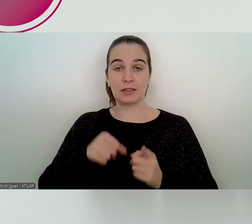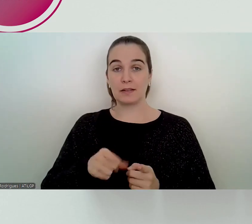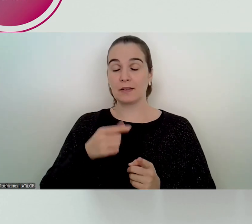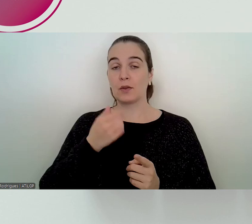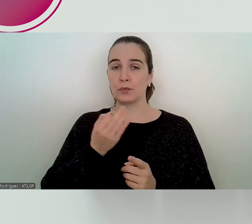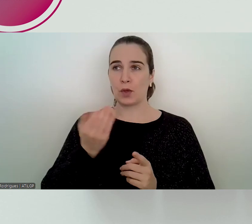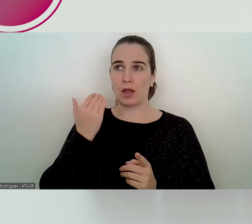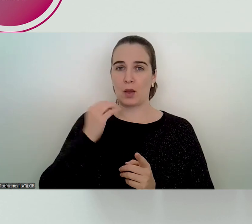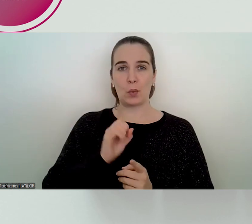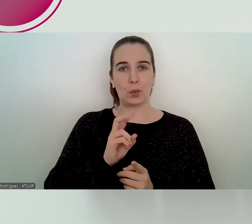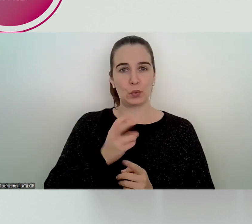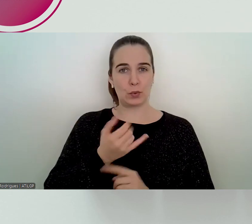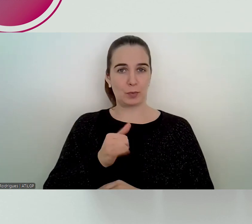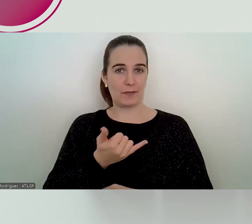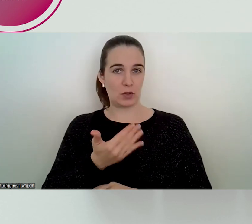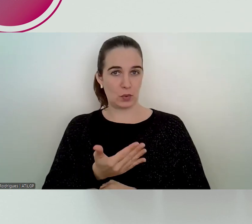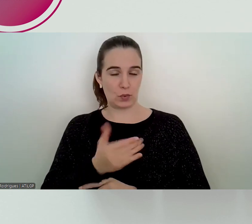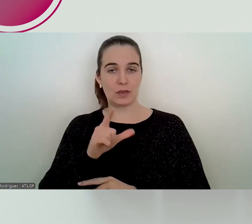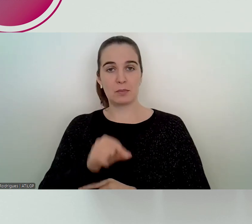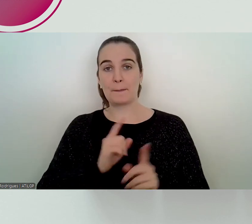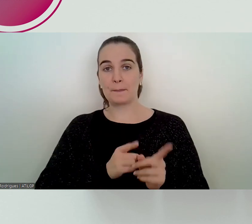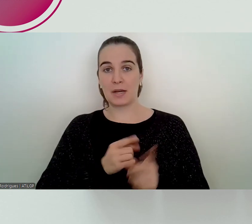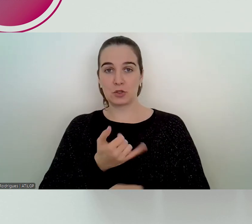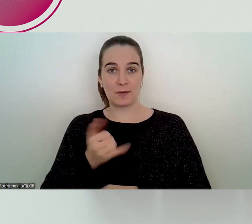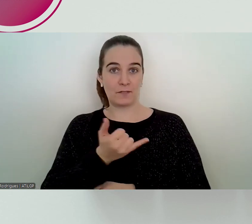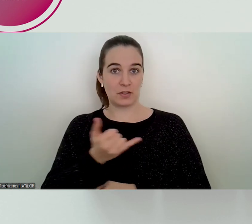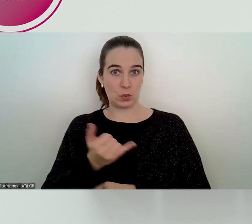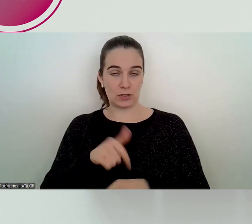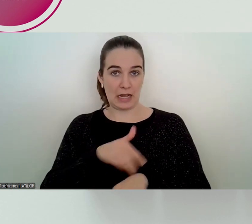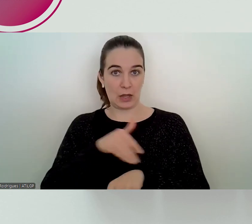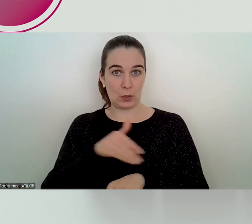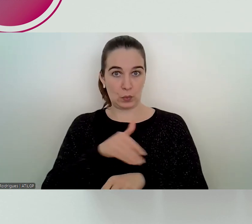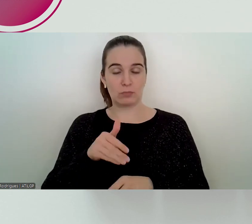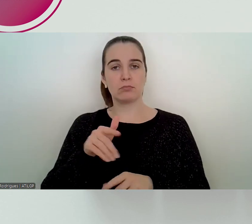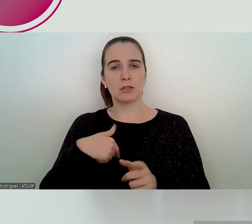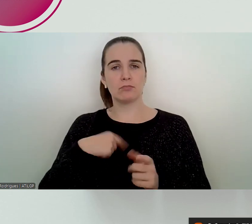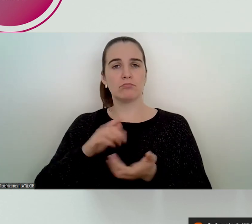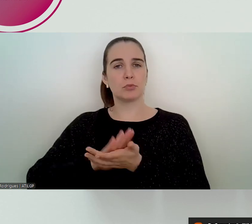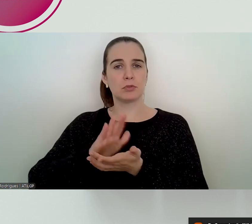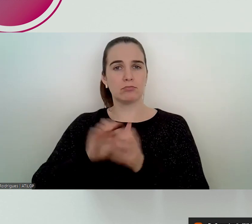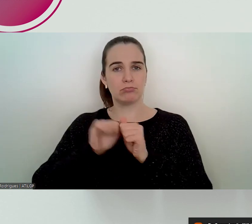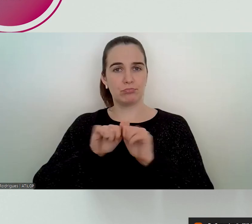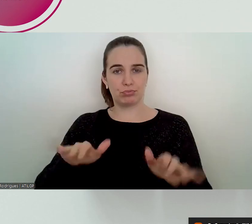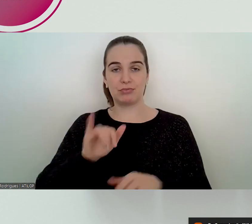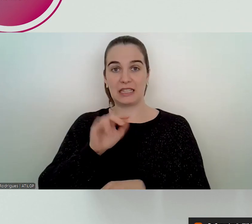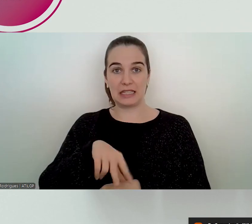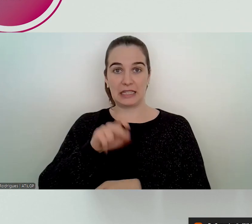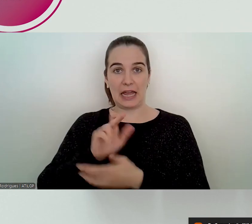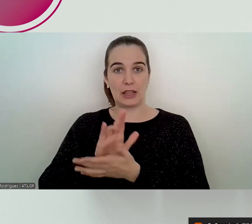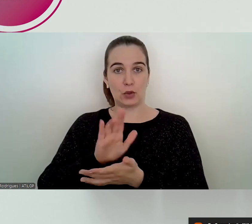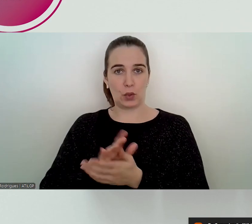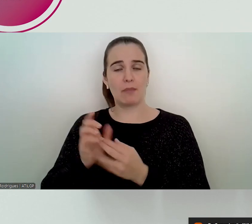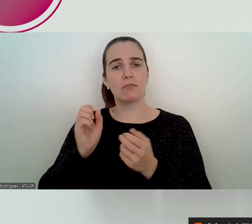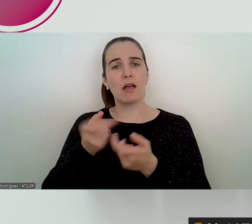realizado entre outubro de 2021 e março de 2022, e que deu origem a uma publicação da INA Editora, cujo link